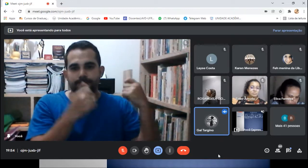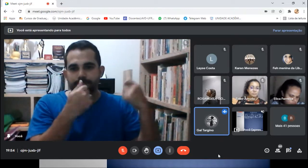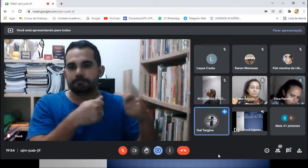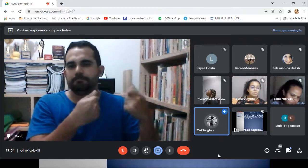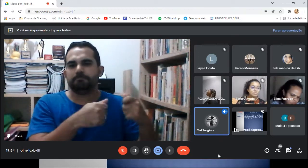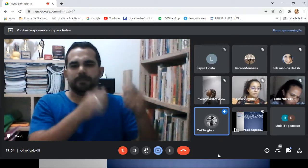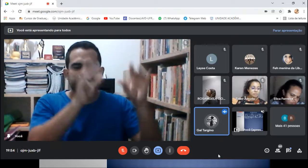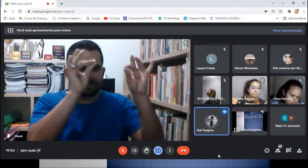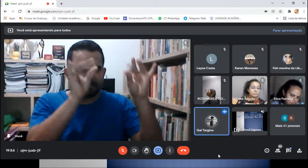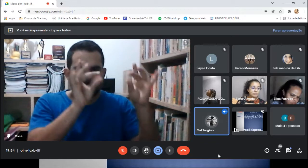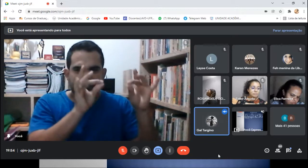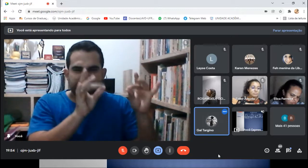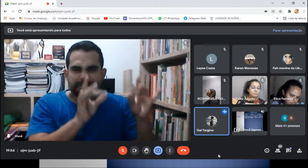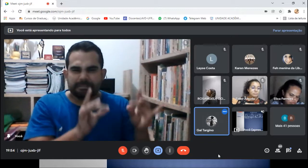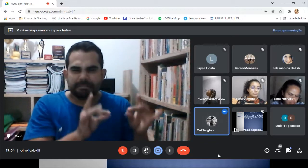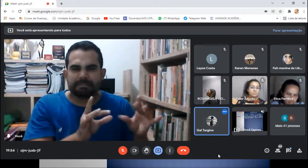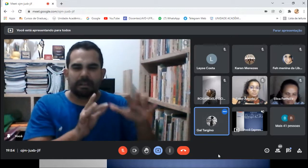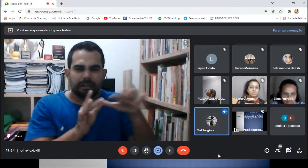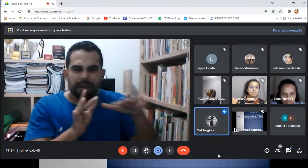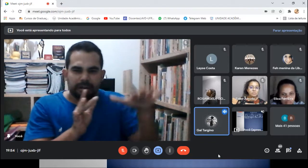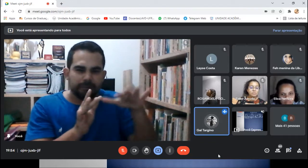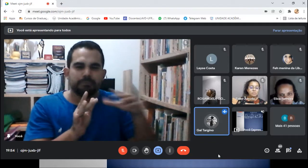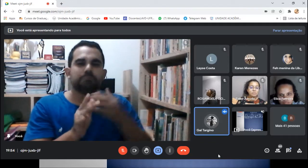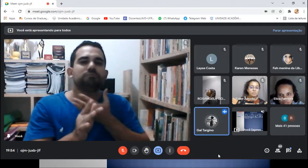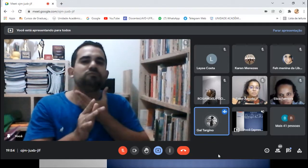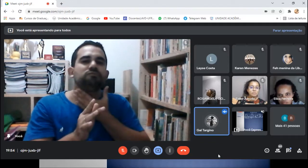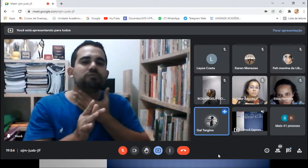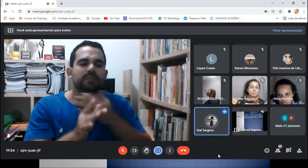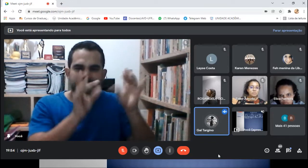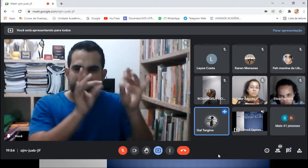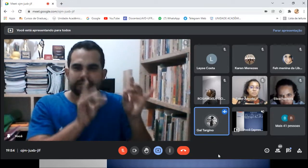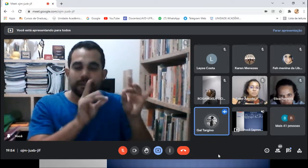temos 3 métodos. Primeiro é detalhar, né?